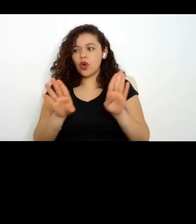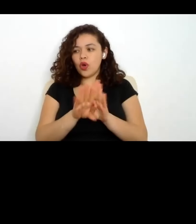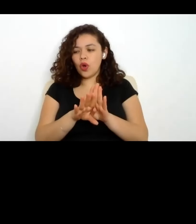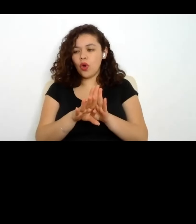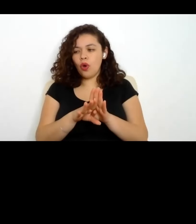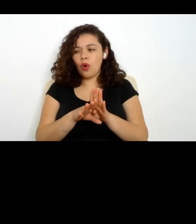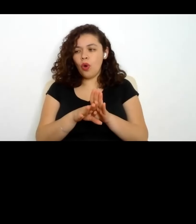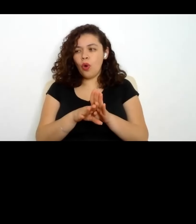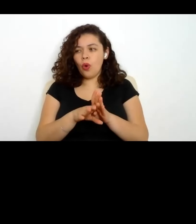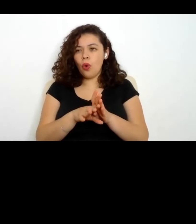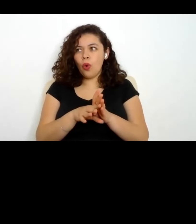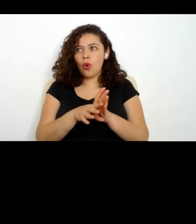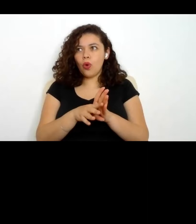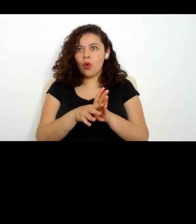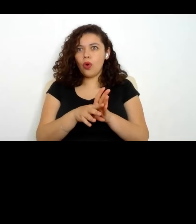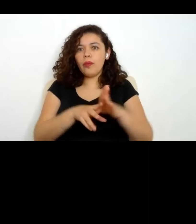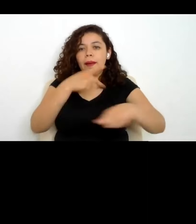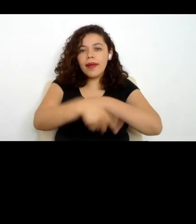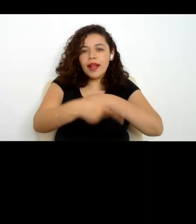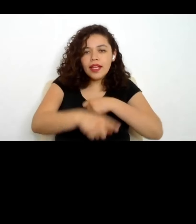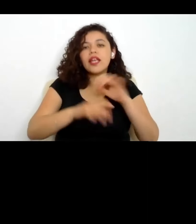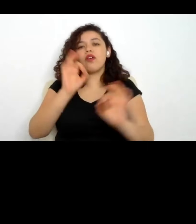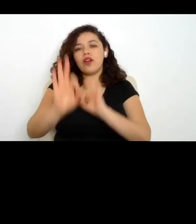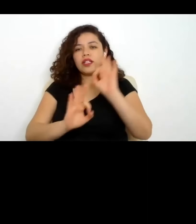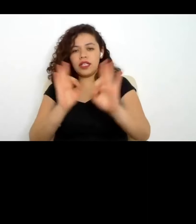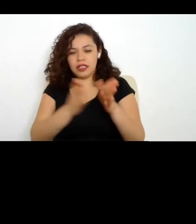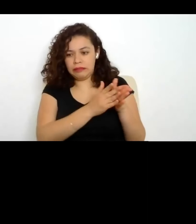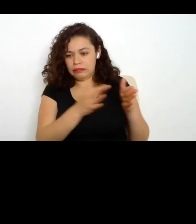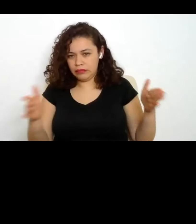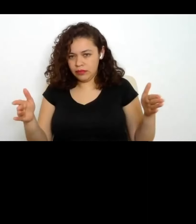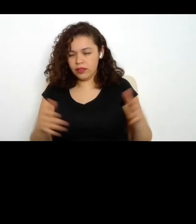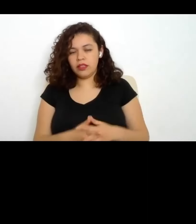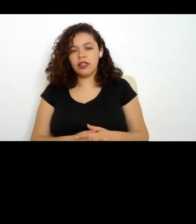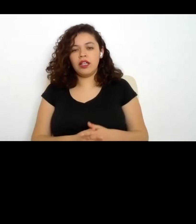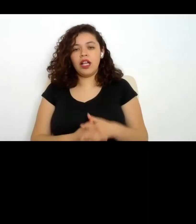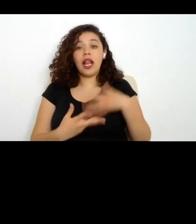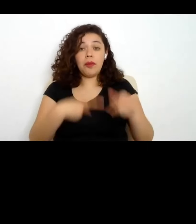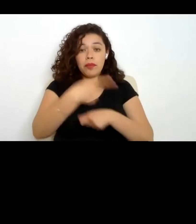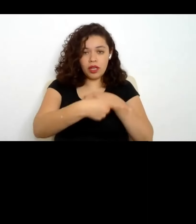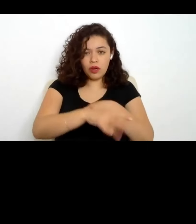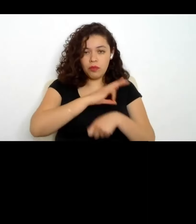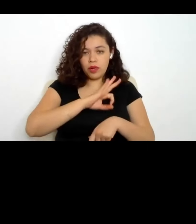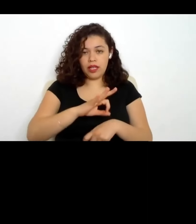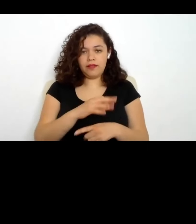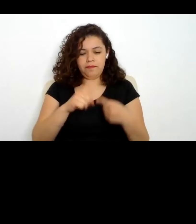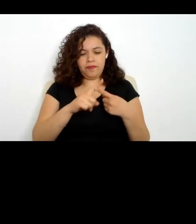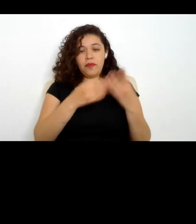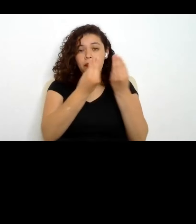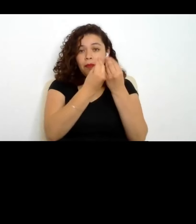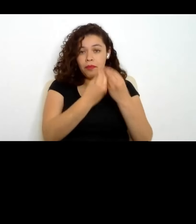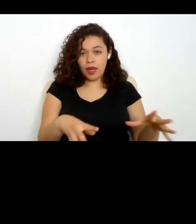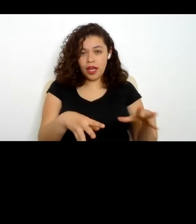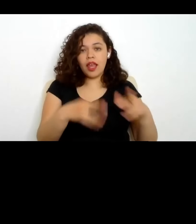ocurridas en cualquier fase del tratamiento. Y estas vulneraciones puede ser la pérdida o destrucción